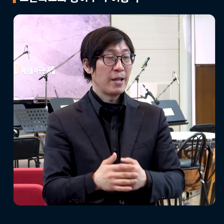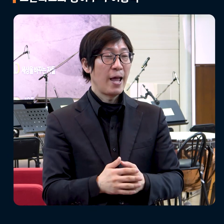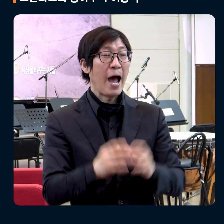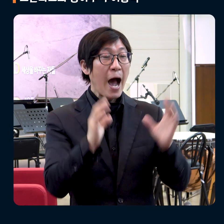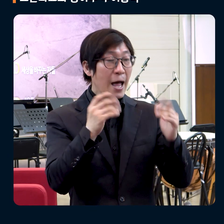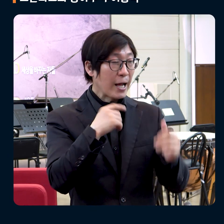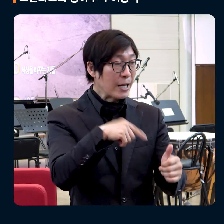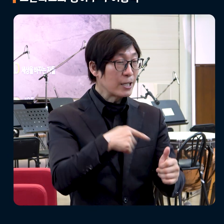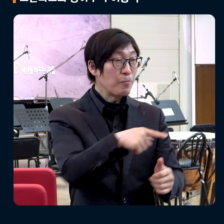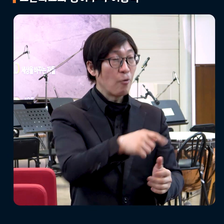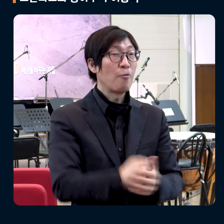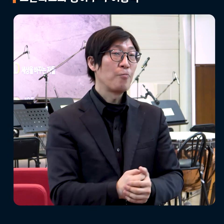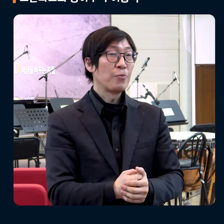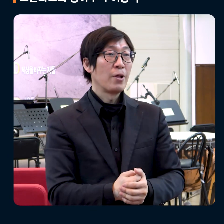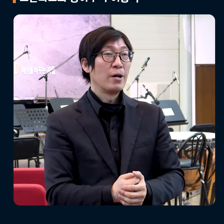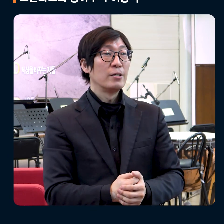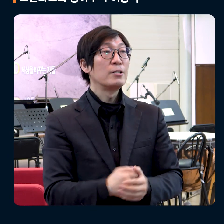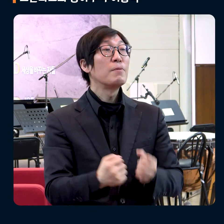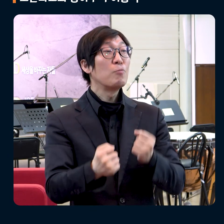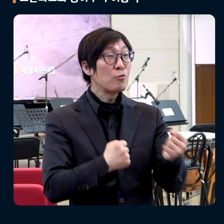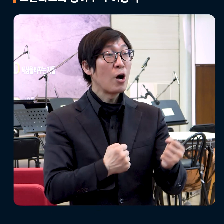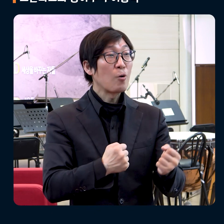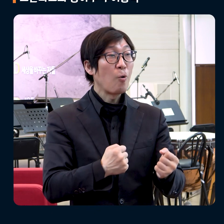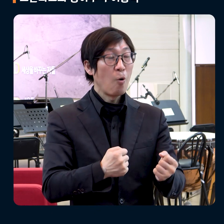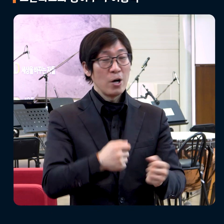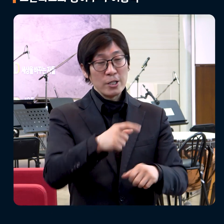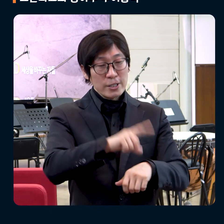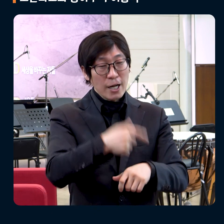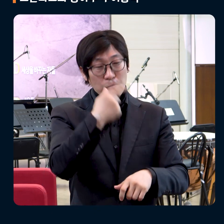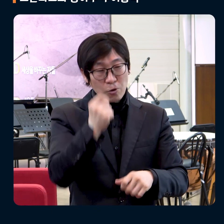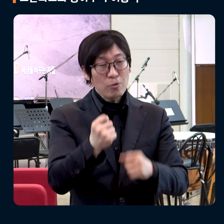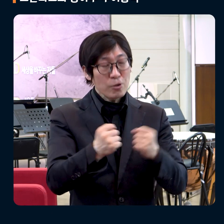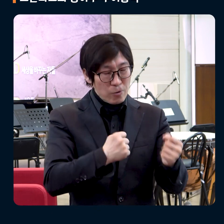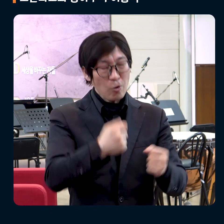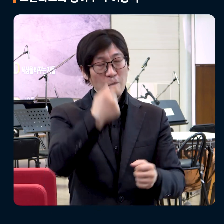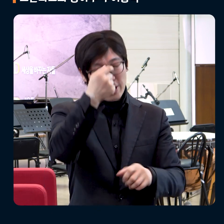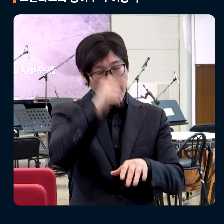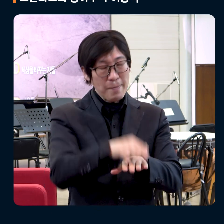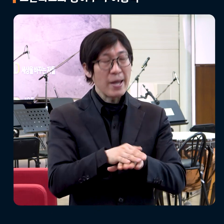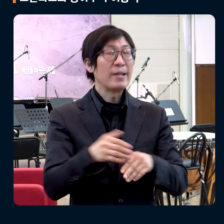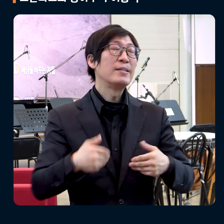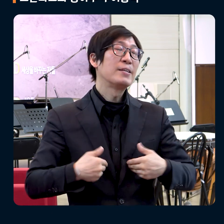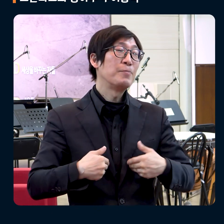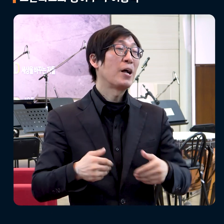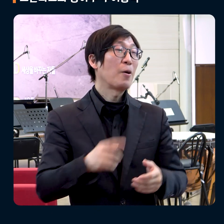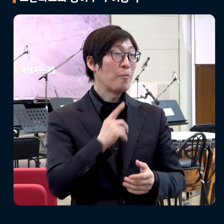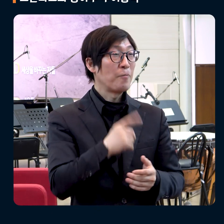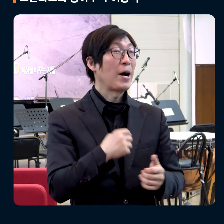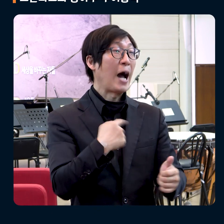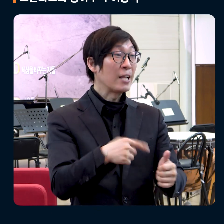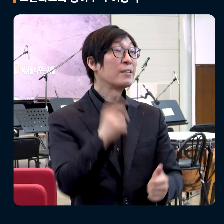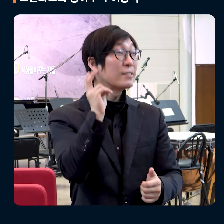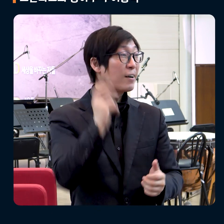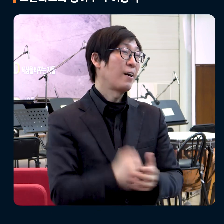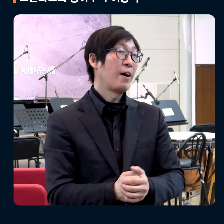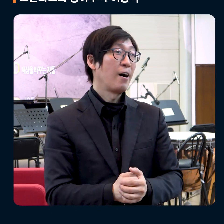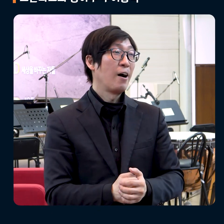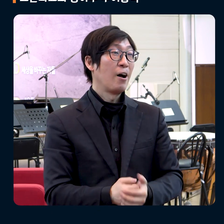된다. 그래서 이 자리에 있는 거 아닙니까? 여러분, 지금 이제는 우리 차례가